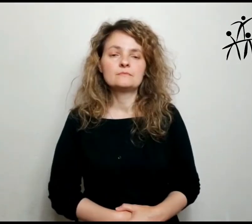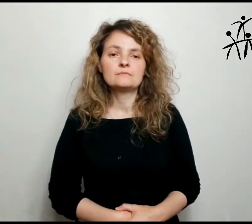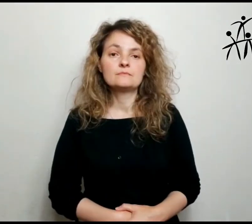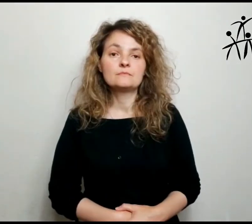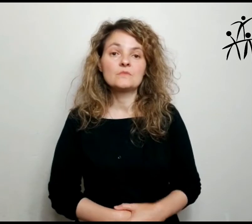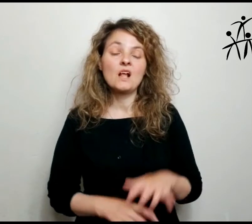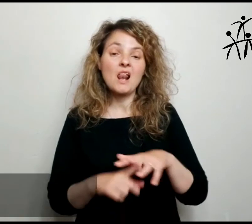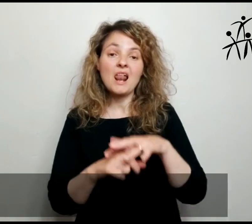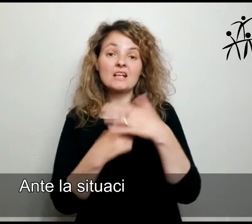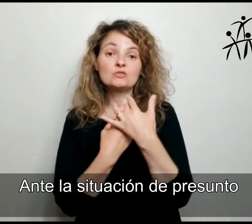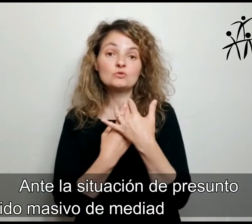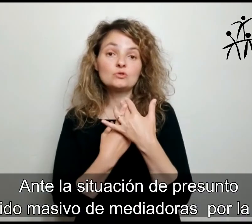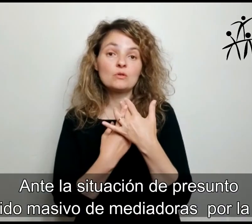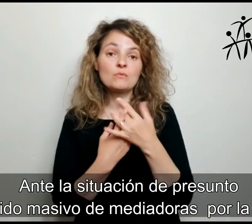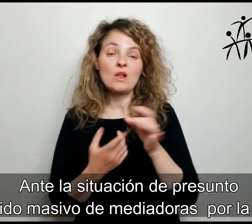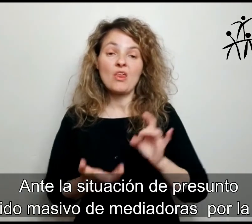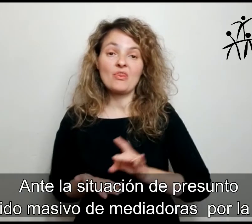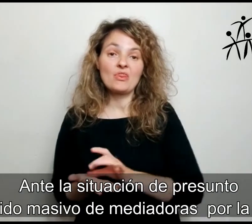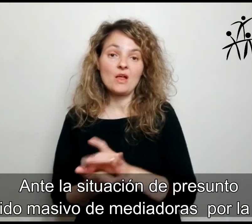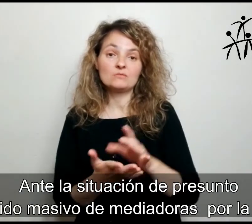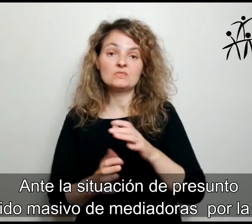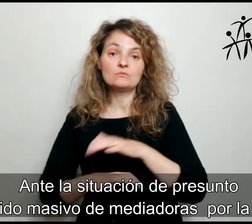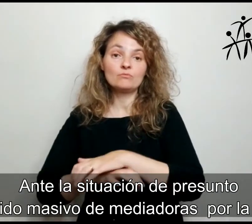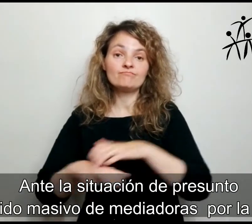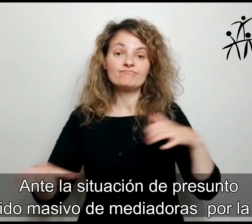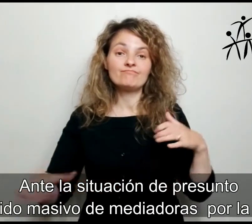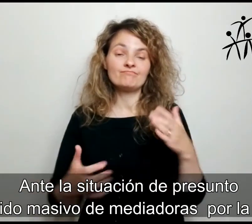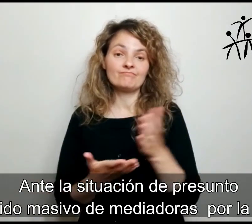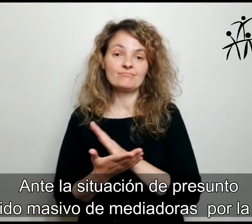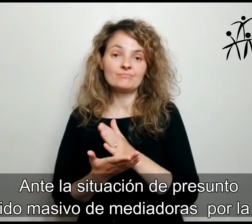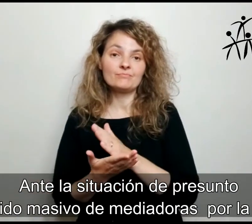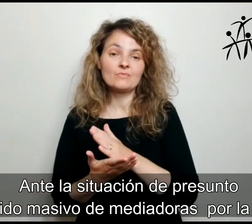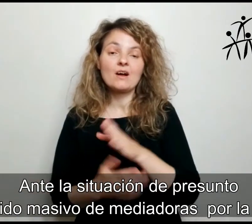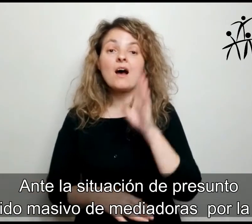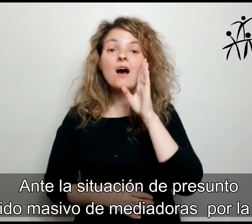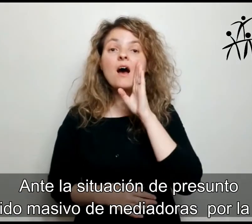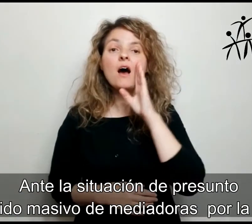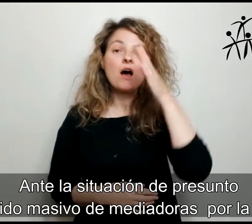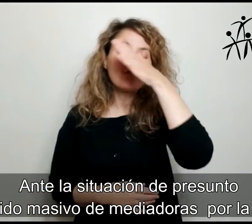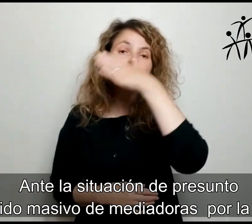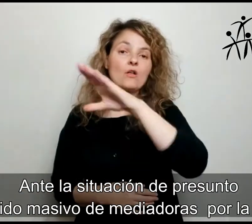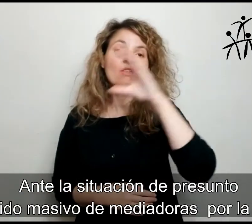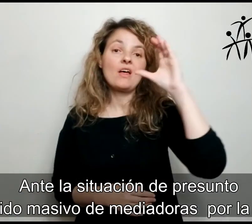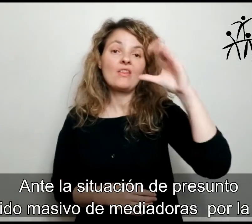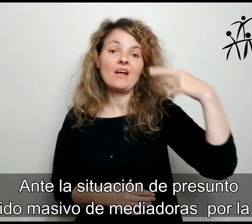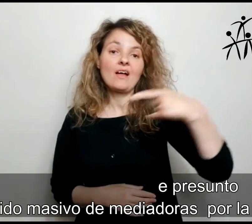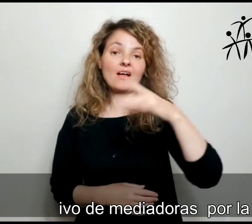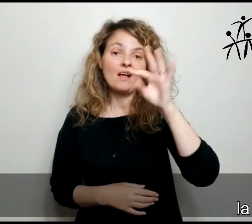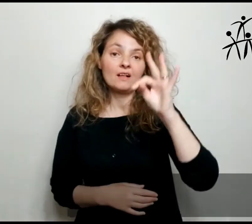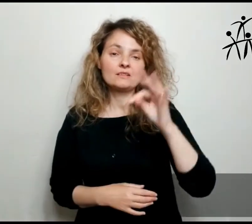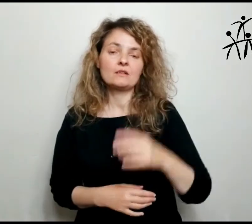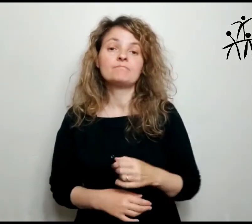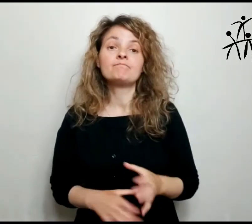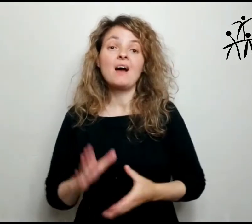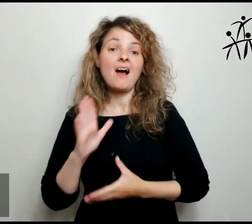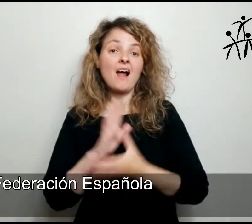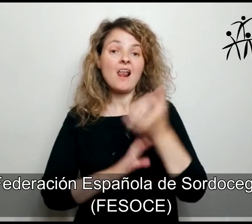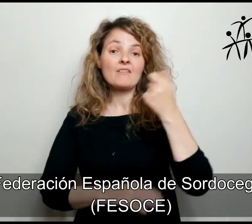Ante la situación de presunto despido masivo de mediadoras denunciada por la CGT, la Federación Española de